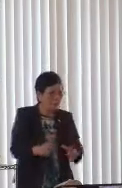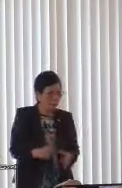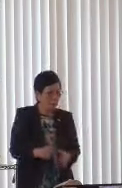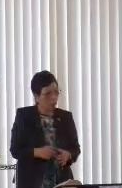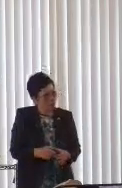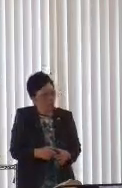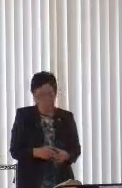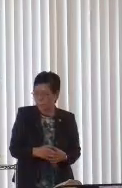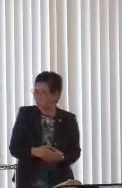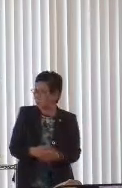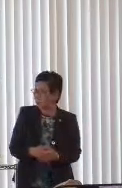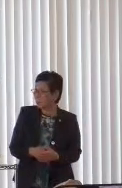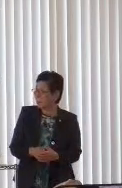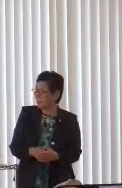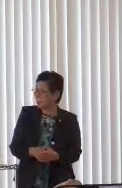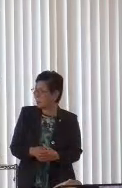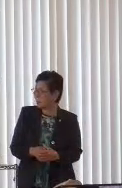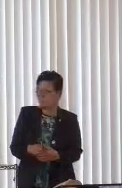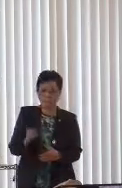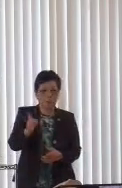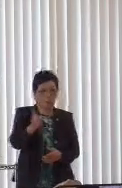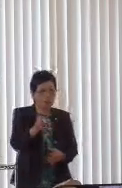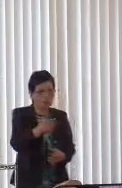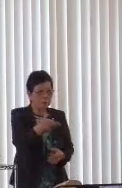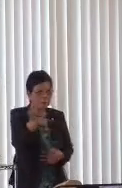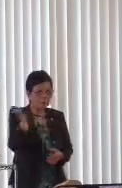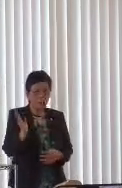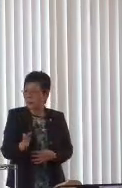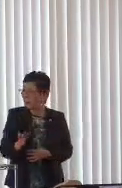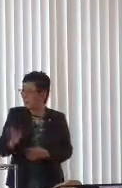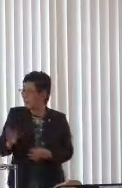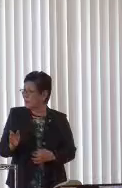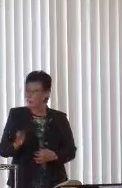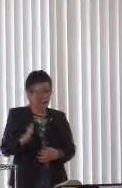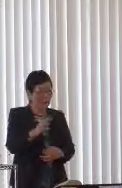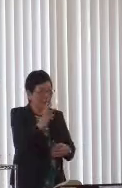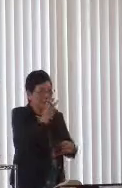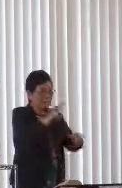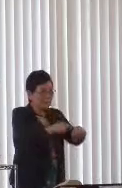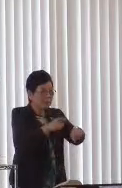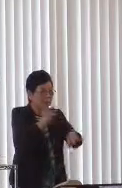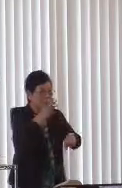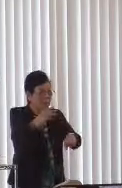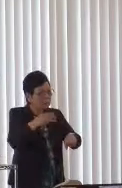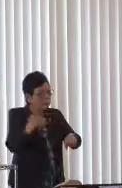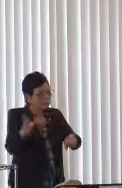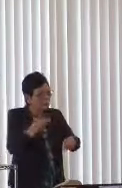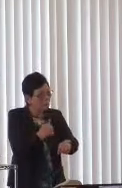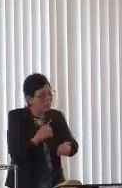ということはこれどうですかね、3時間持ちますかね。